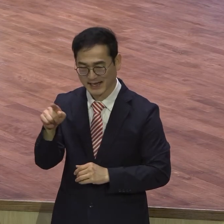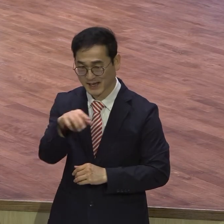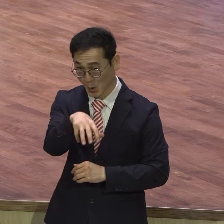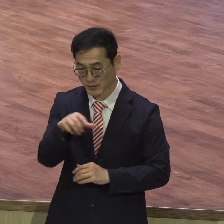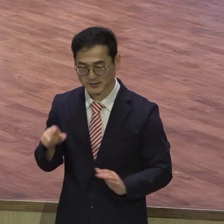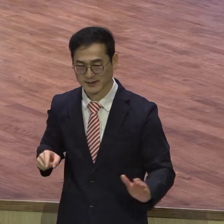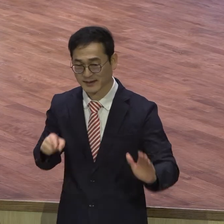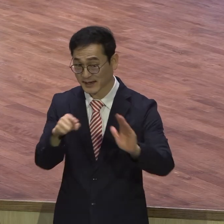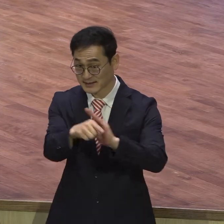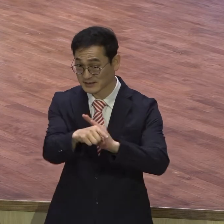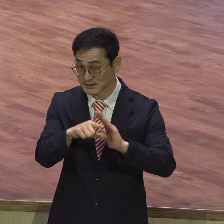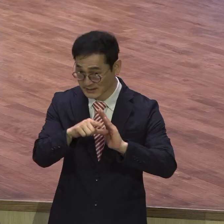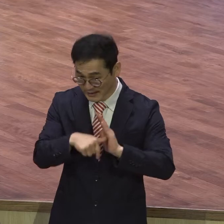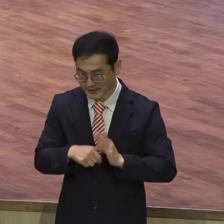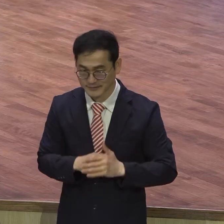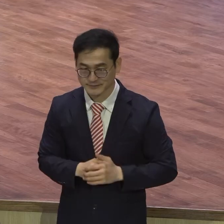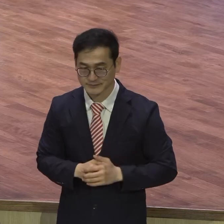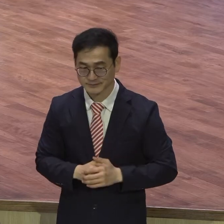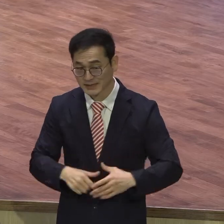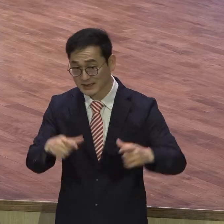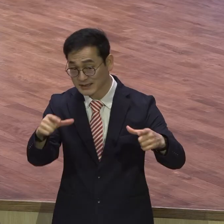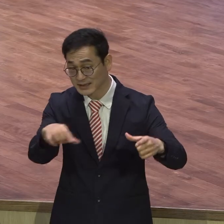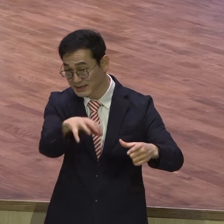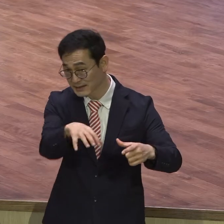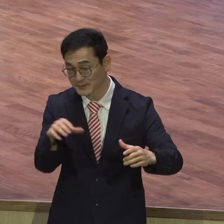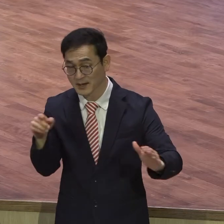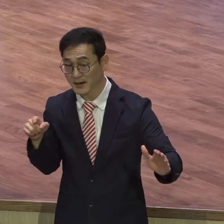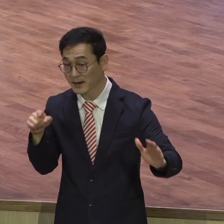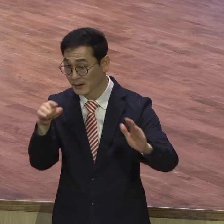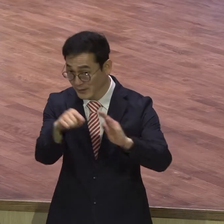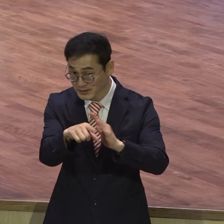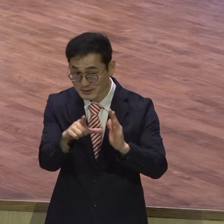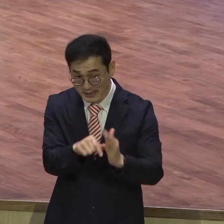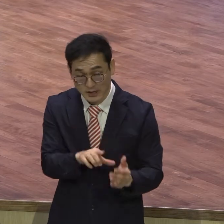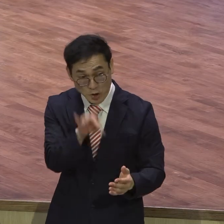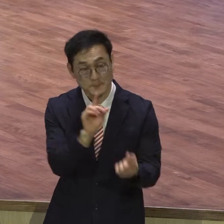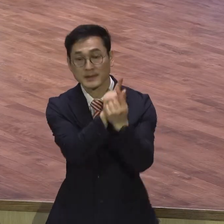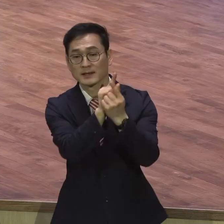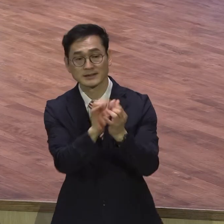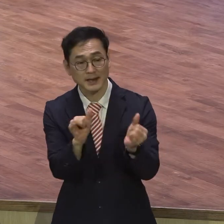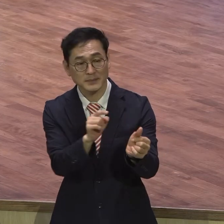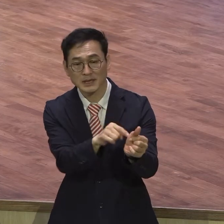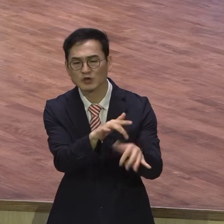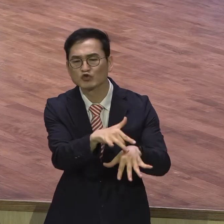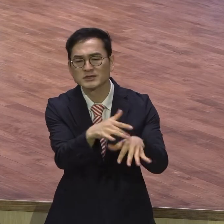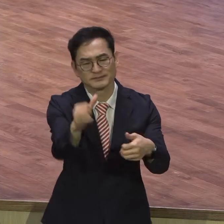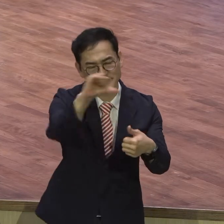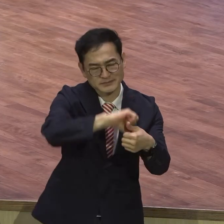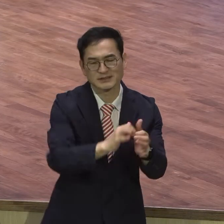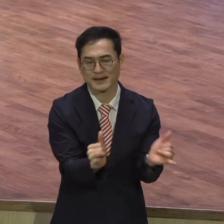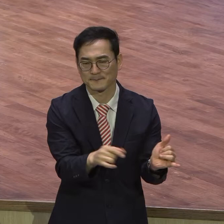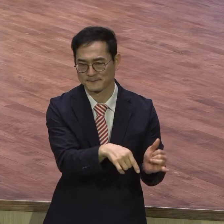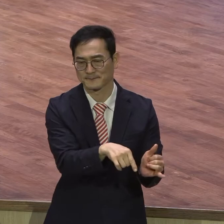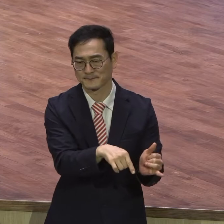기록했는데 예수님께서 그 지역에 도착하시자마자 만났던 사람이 귀신이 들린 자들이었습니다